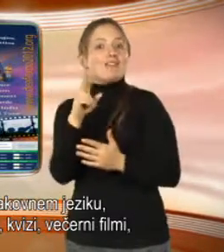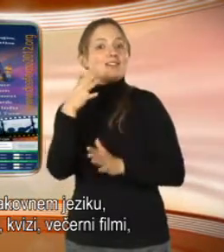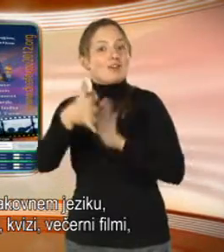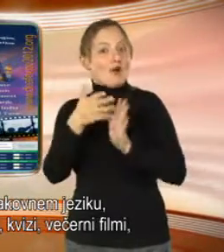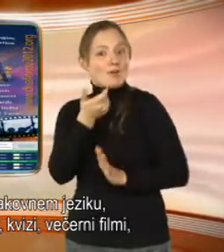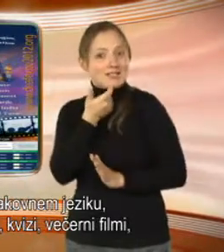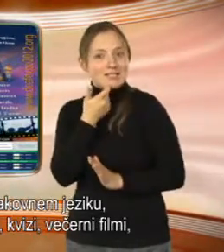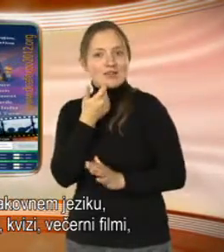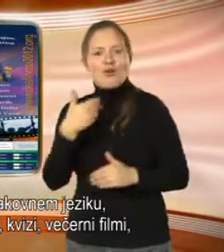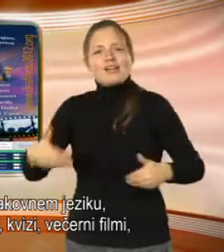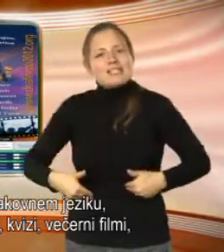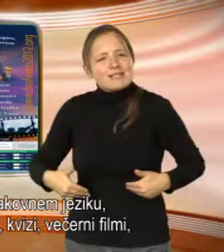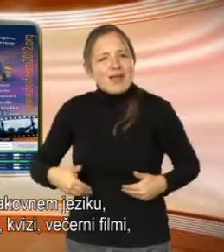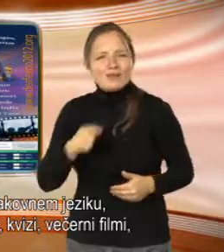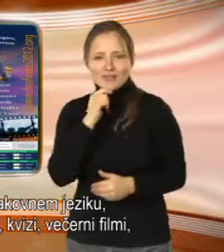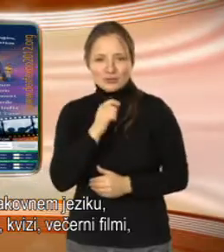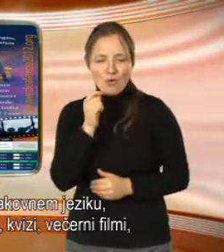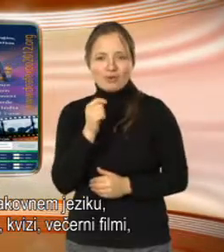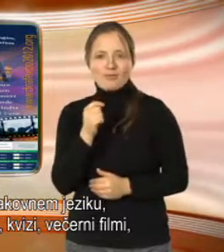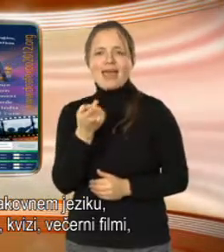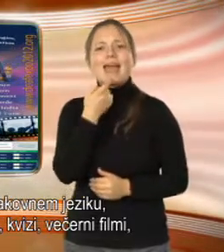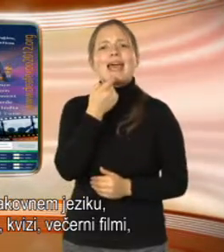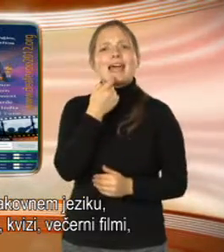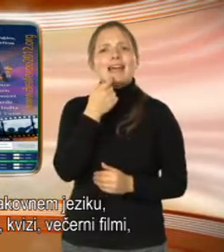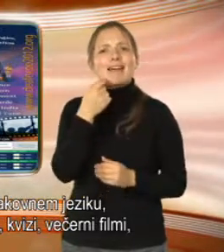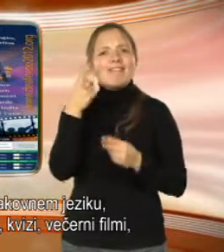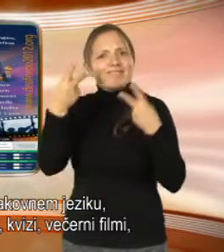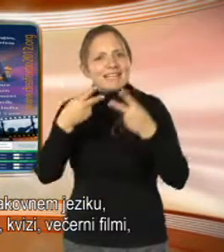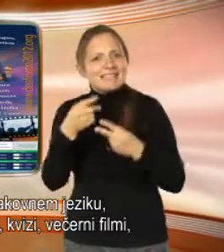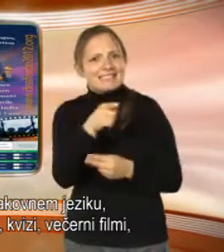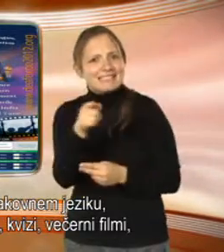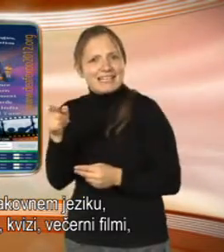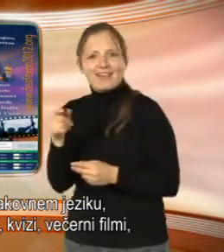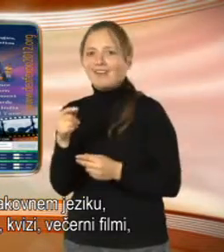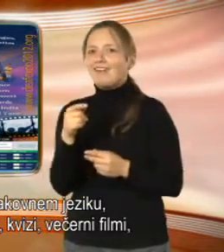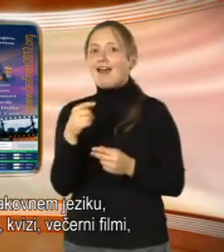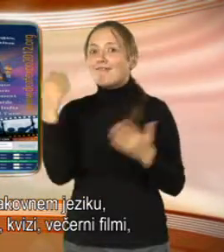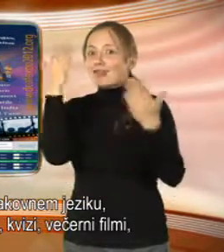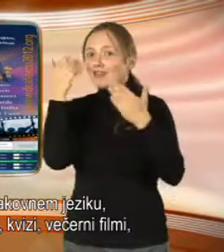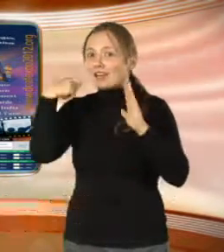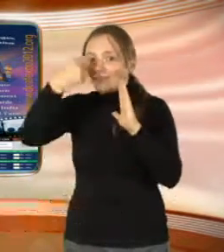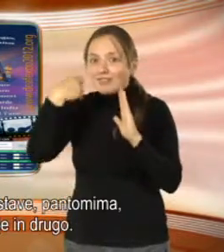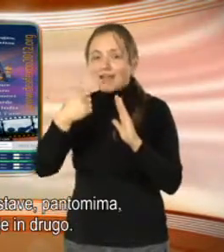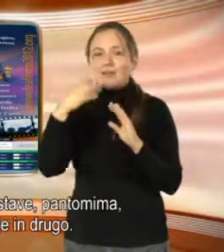zgodbe, kvizi, večerni filmi, kreativne predstavitve, pantomima, komedije in